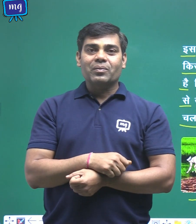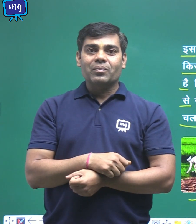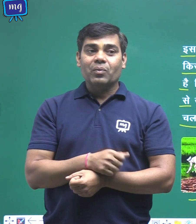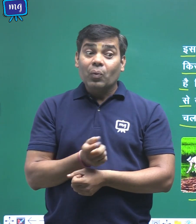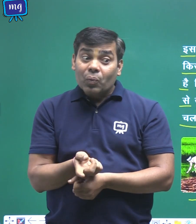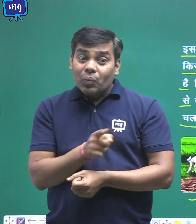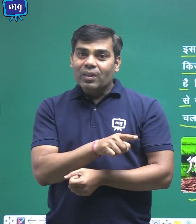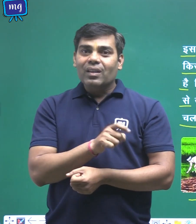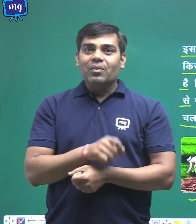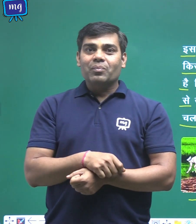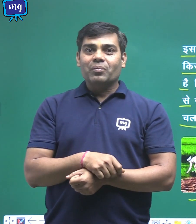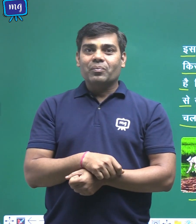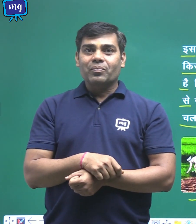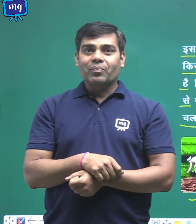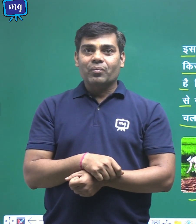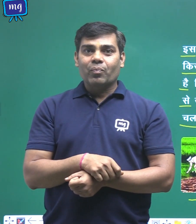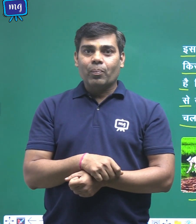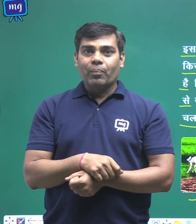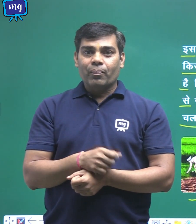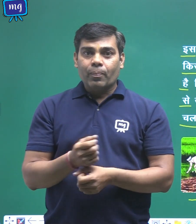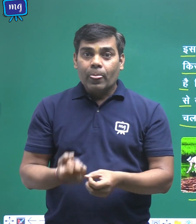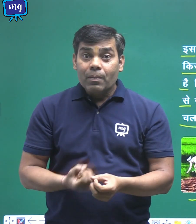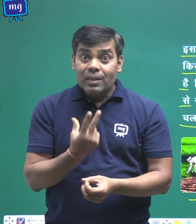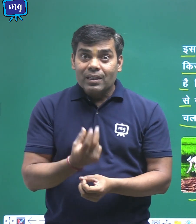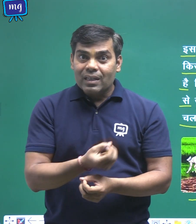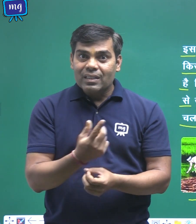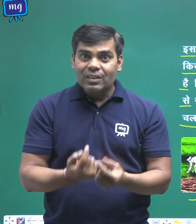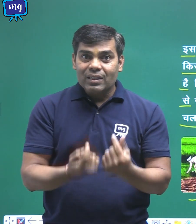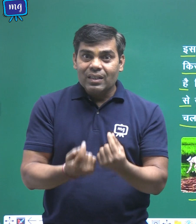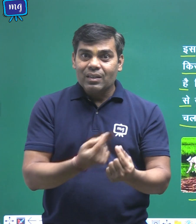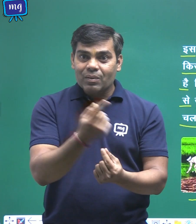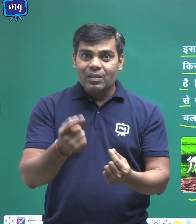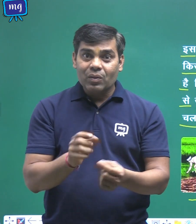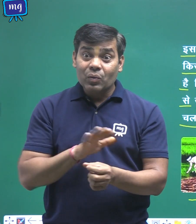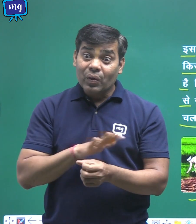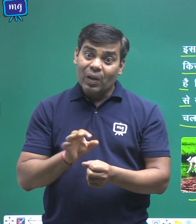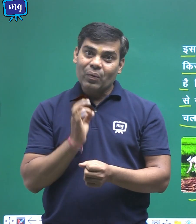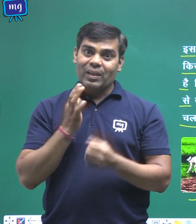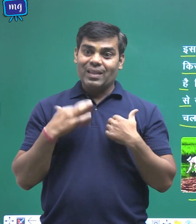दूसरी तरफ फसल तैयार होने पर